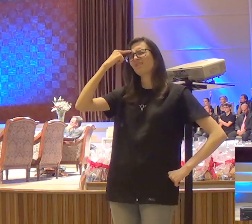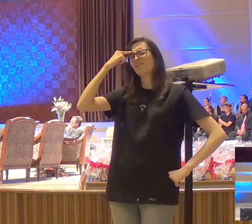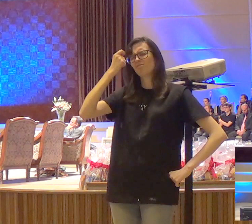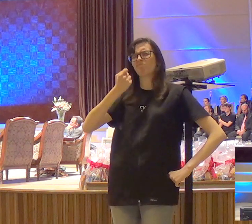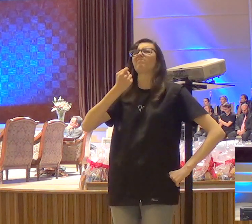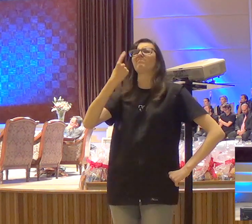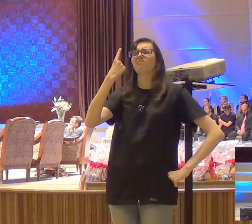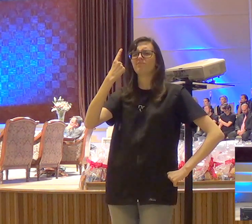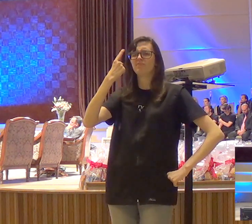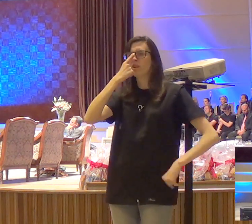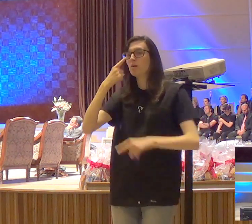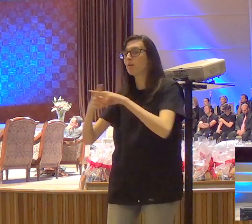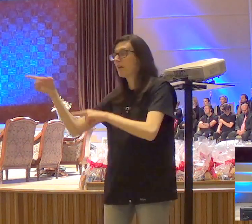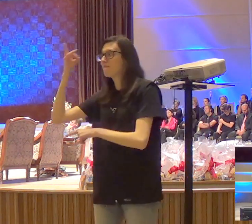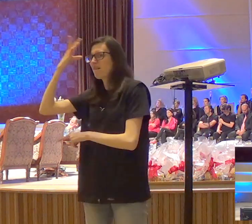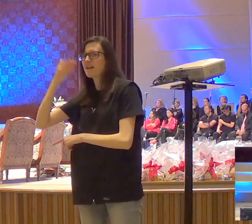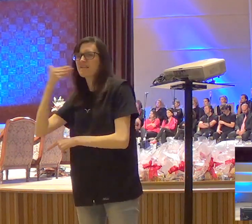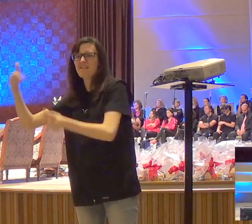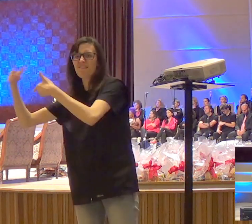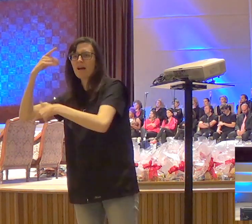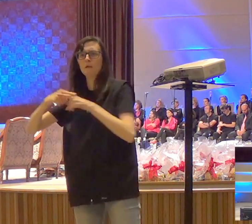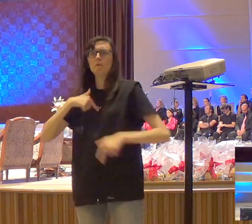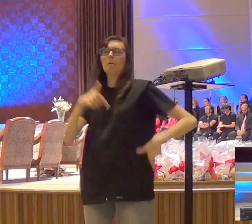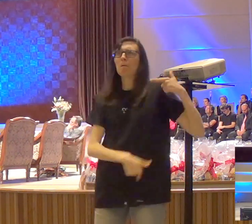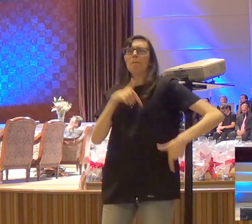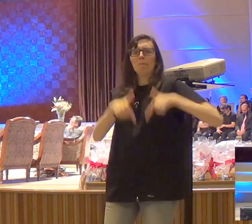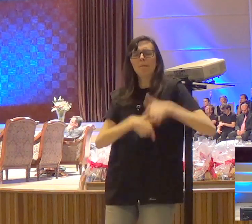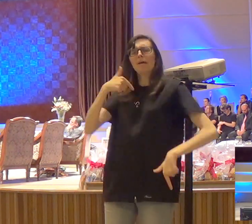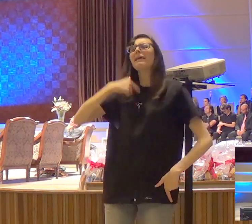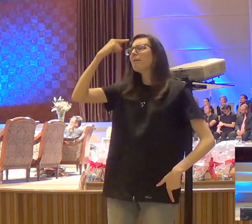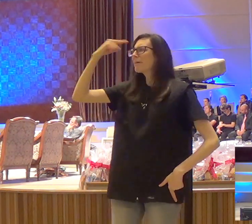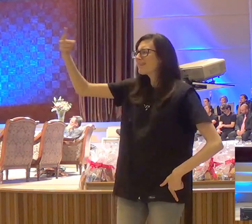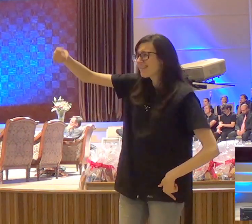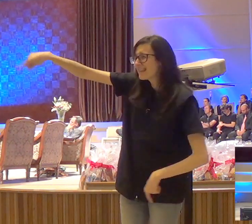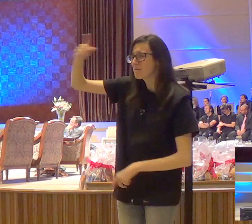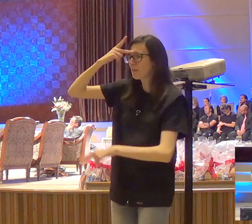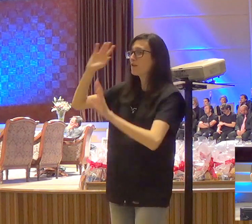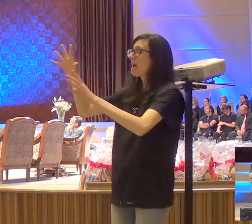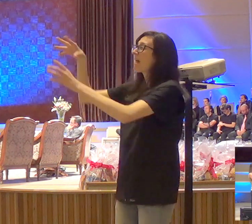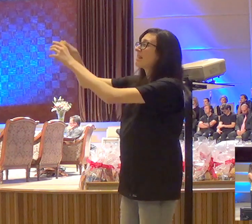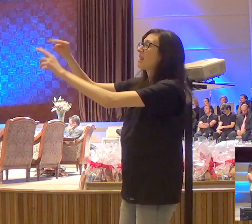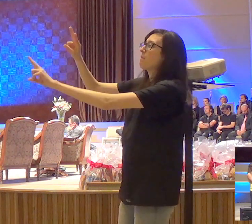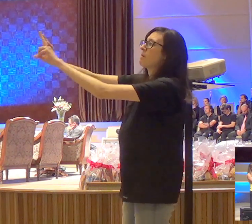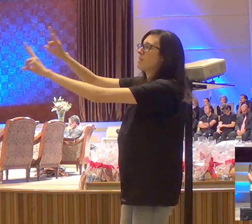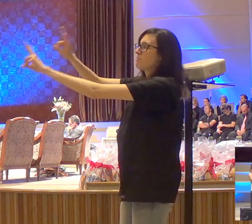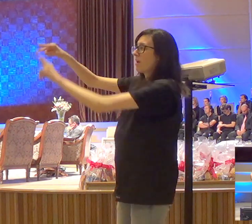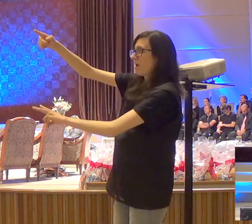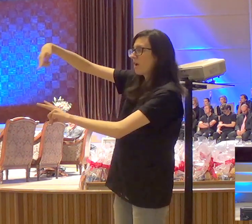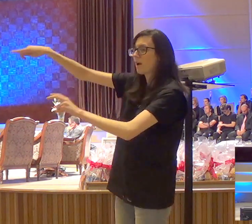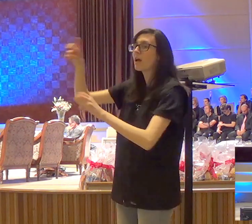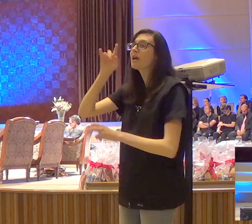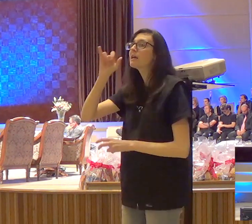aconteceria if people in prison, se as pessoas que estão na prisão were equipped to become successful entrepreneurs,